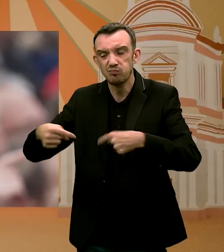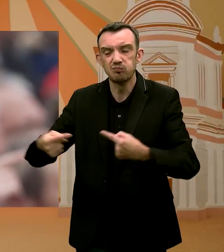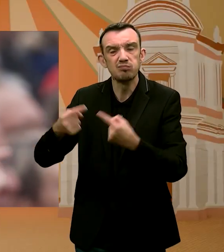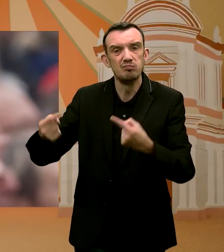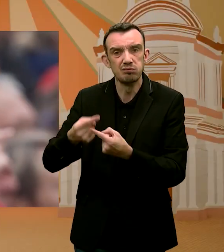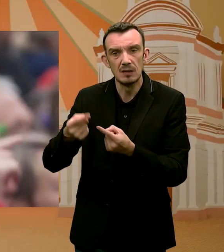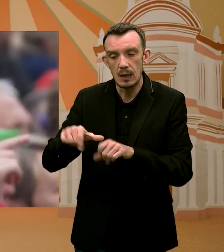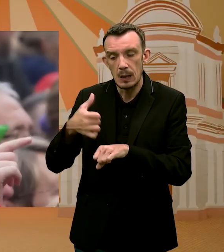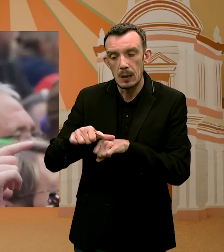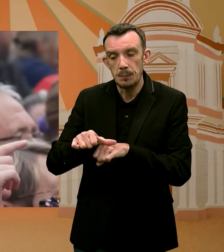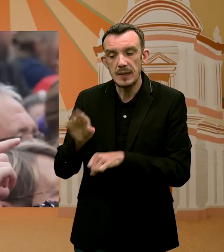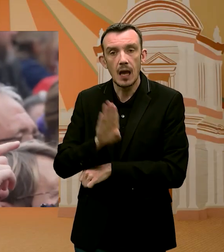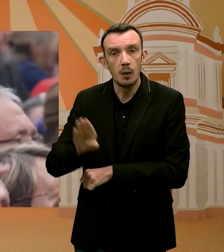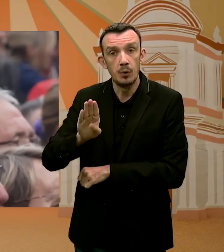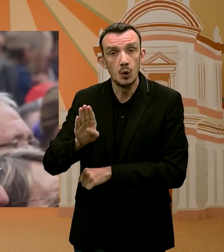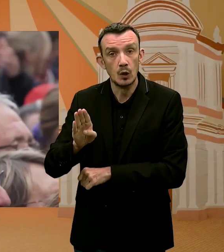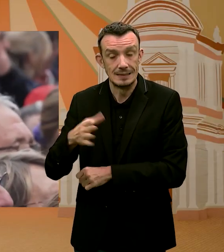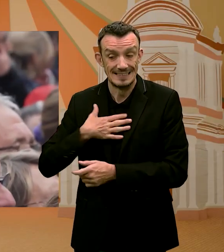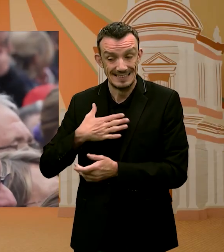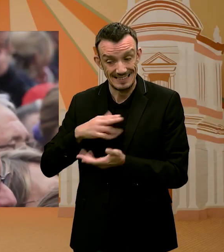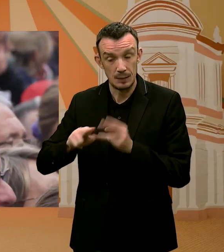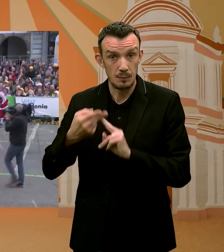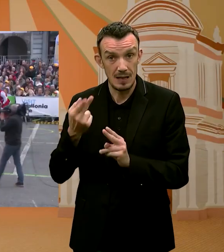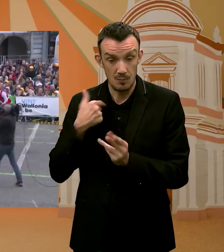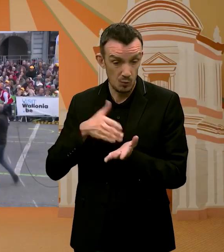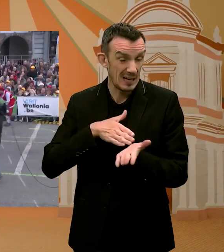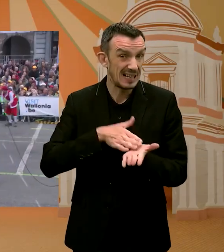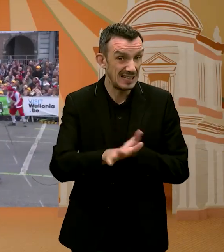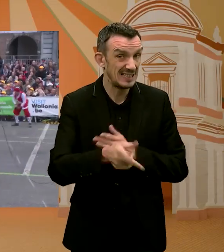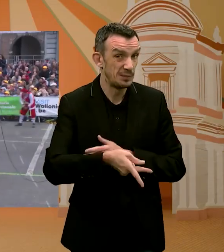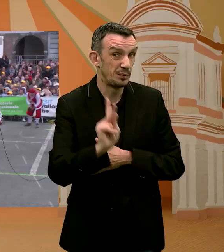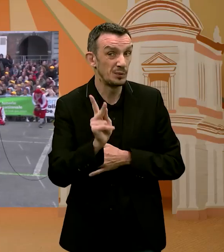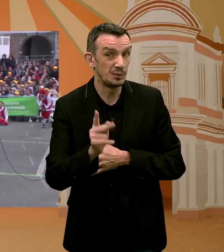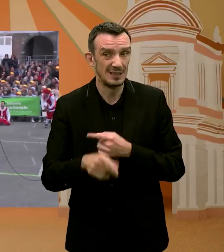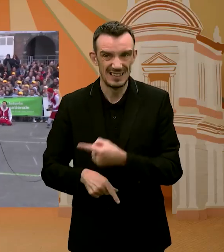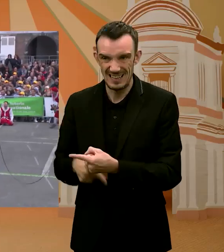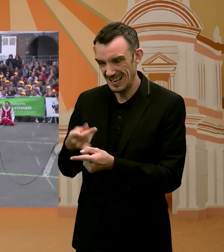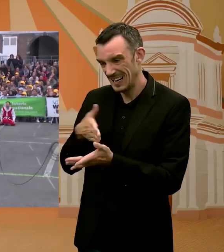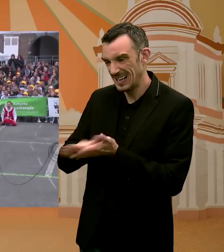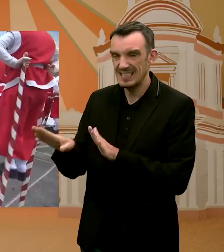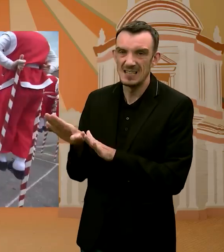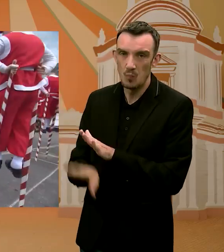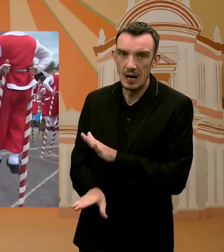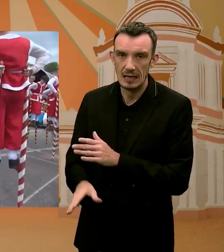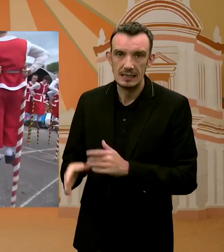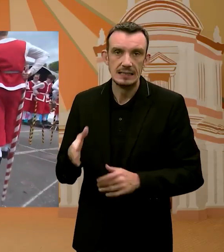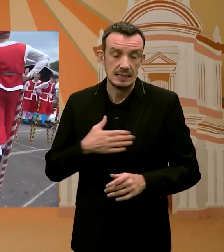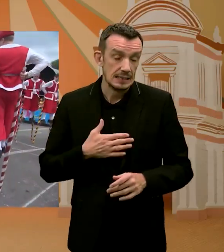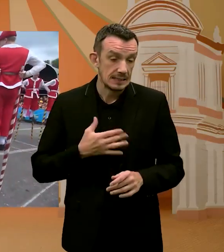mal de jouteuses avec cette pierre bleue, même si ça glisse un peu plus qu'ici. Voilà, c'est du béton. Hein. Nos capitaines ont fait vraiment hyper attention à nous écarter de ça, mais